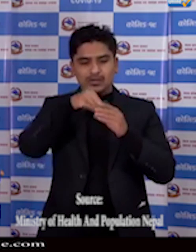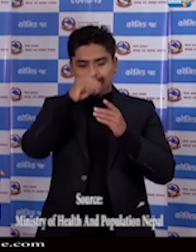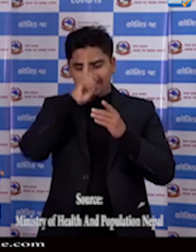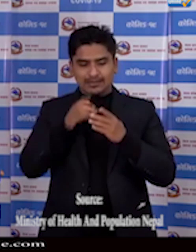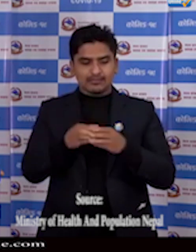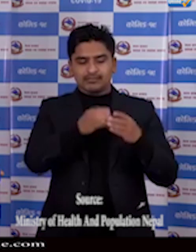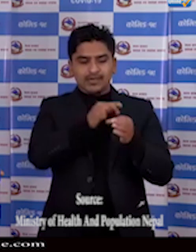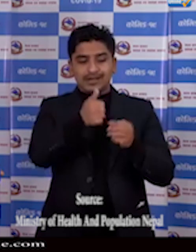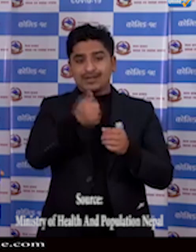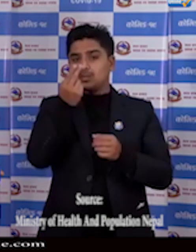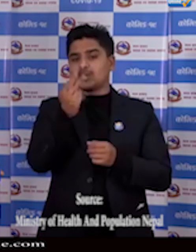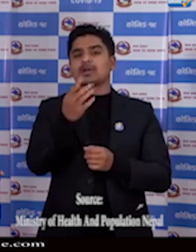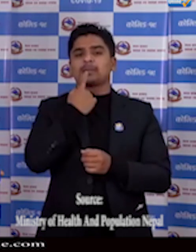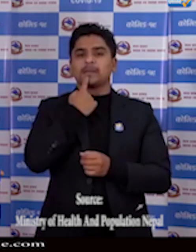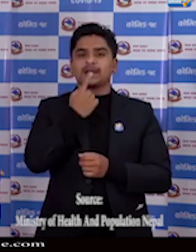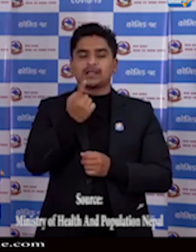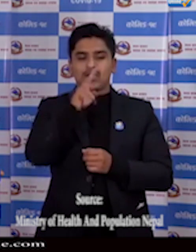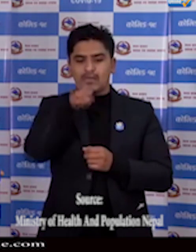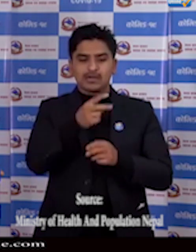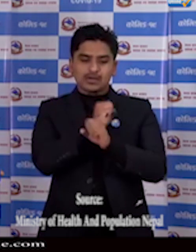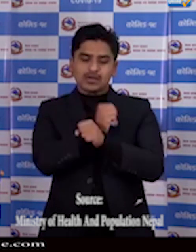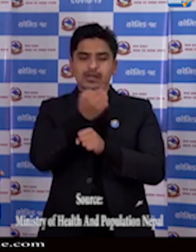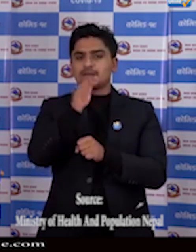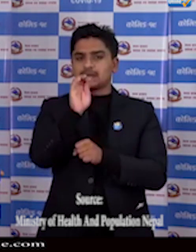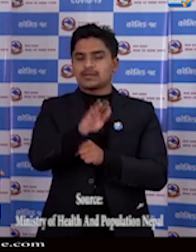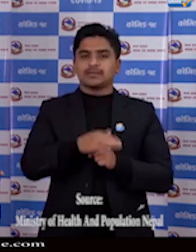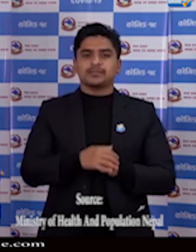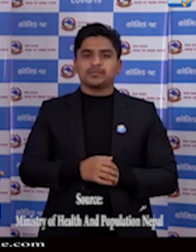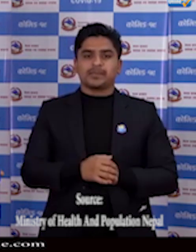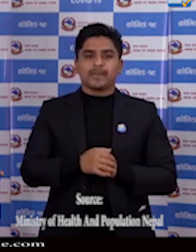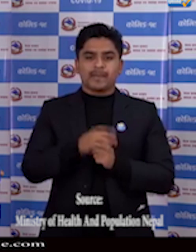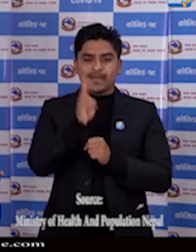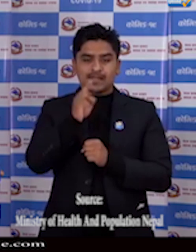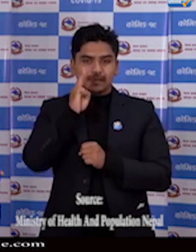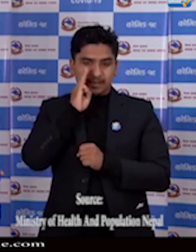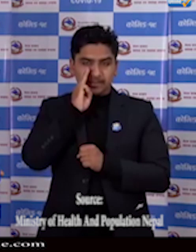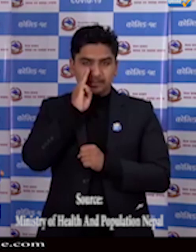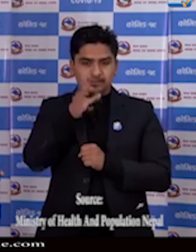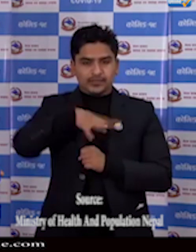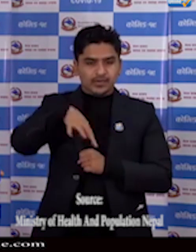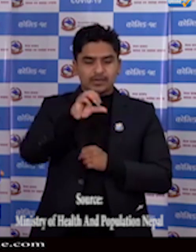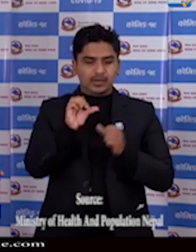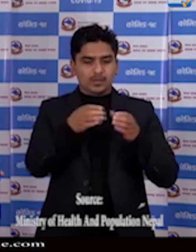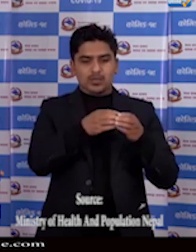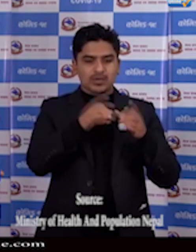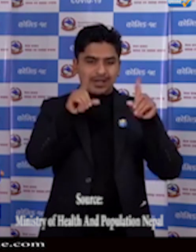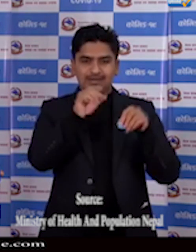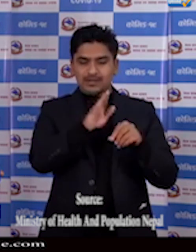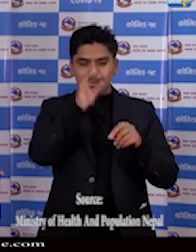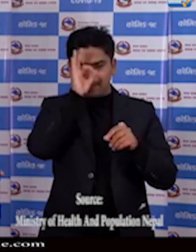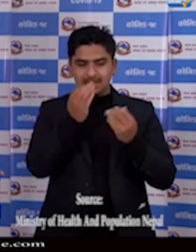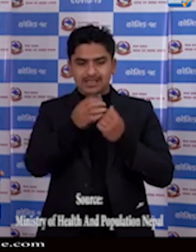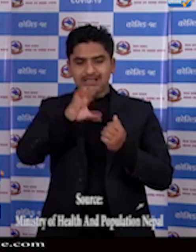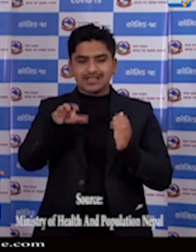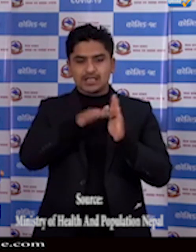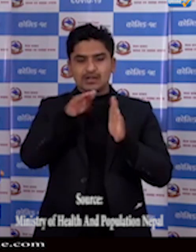व्यवस्थापन राम्रो भएन भने स्थिति जटिल हुनसक्छ। यसमा सबै पक्षको जरुरी पर्छ, खास गरी स्थानीय